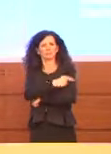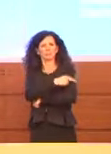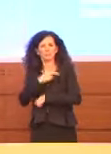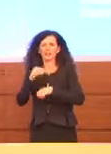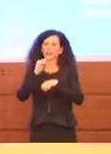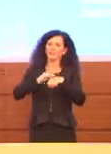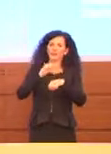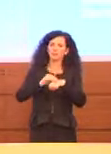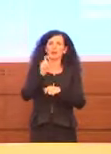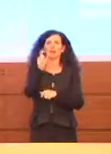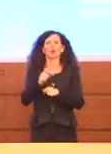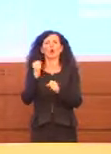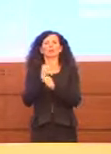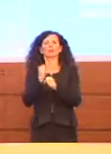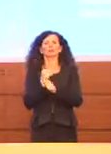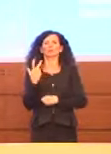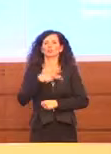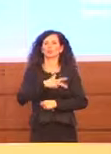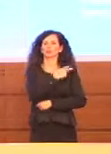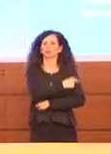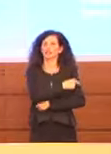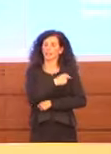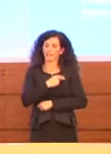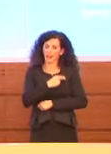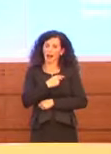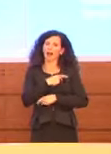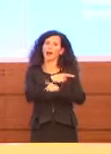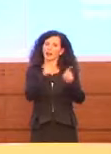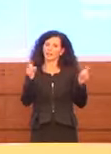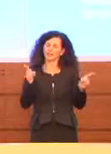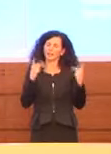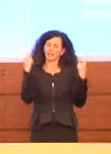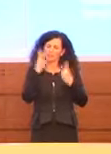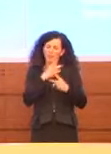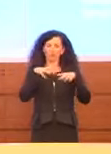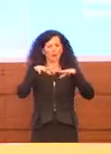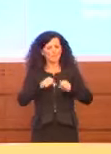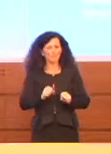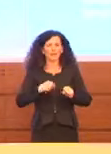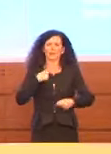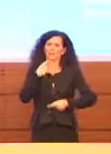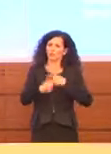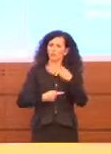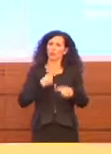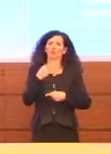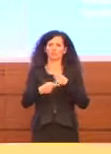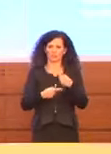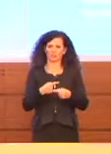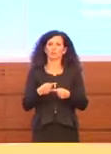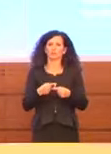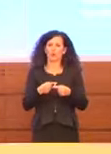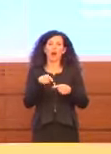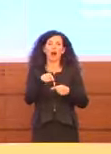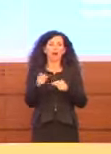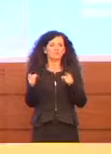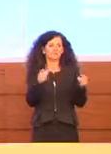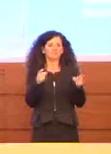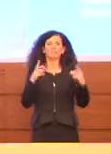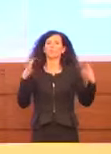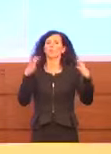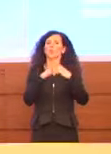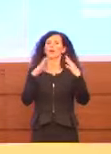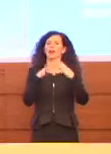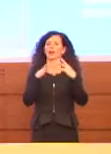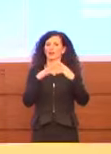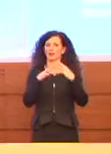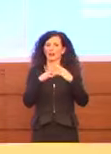socio sanitari che sono stati e sono duramente impegnate contro questa guerra al